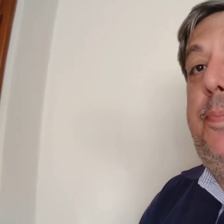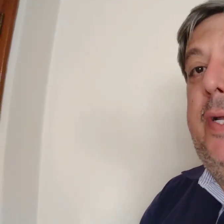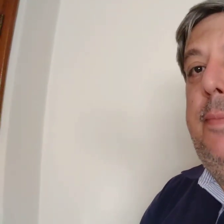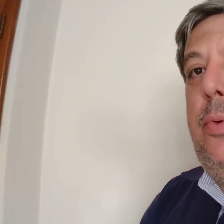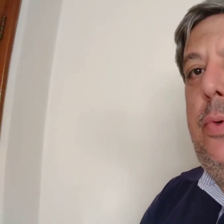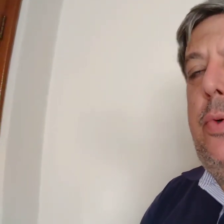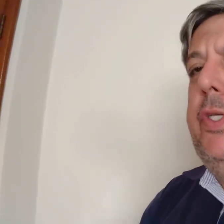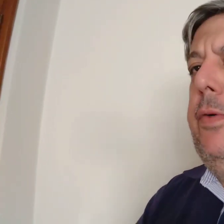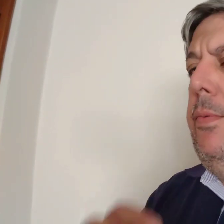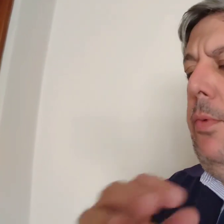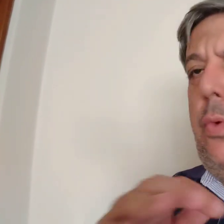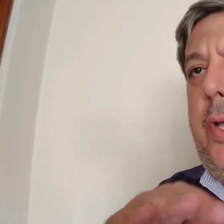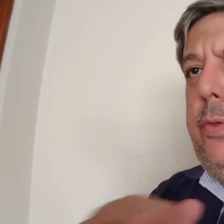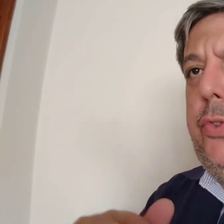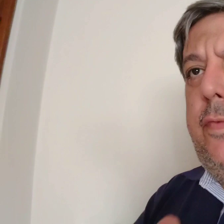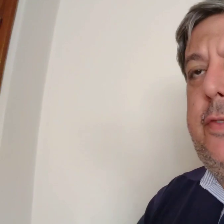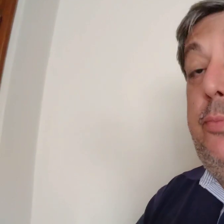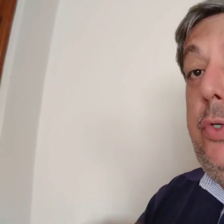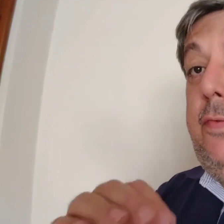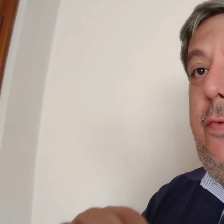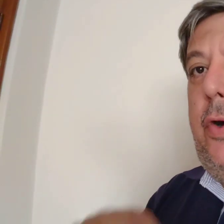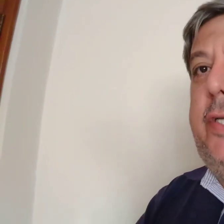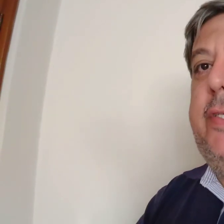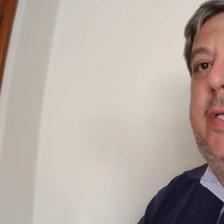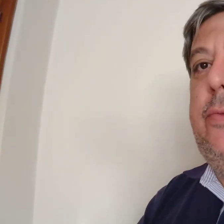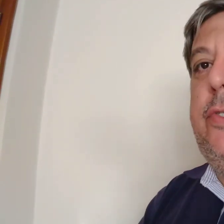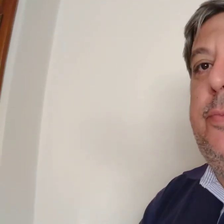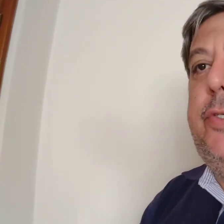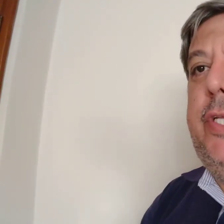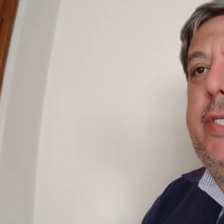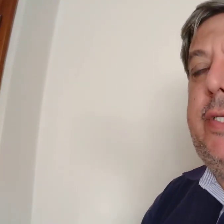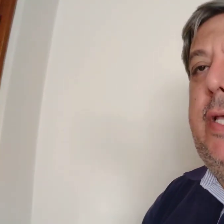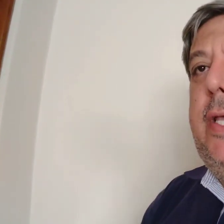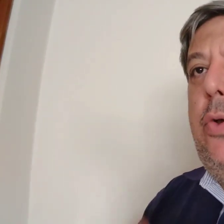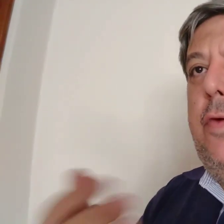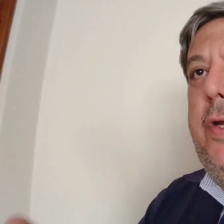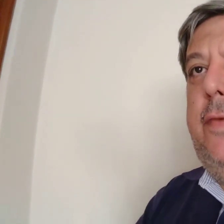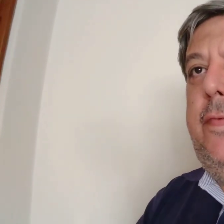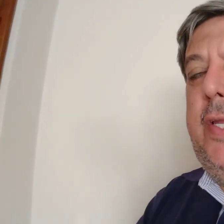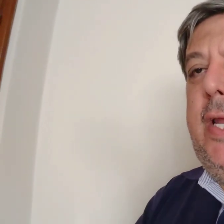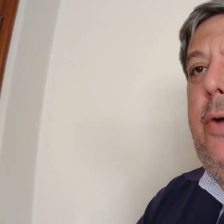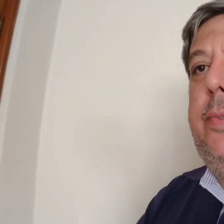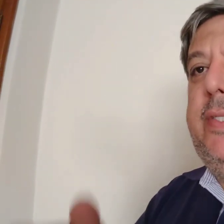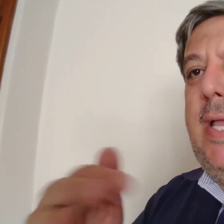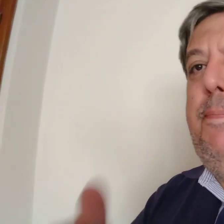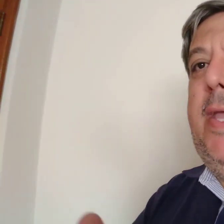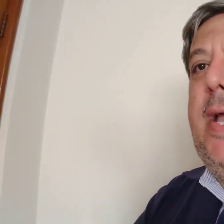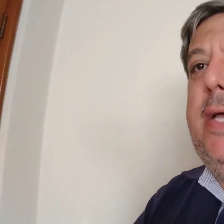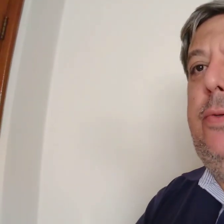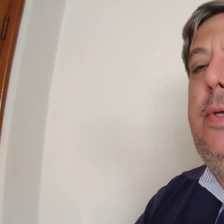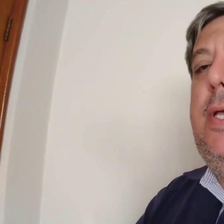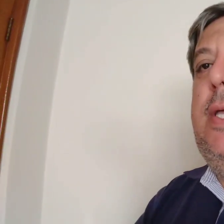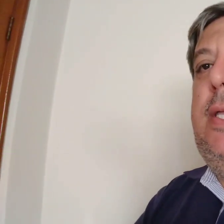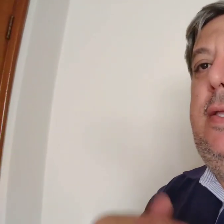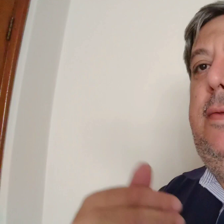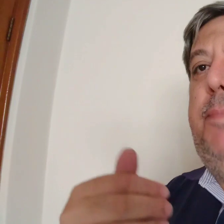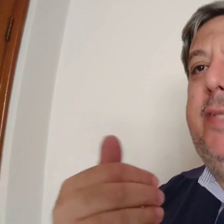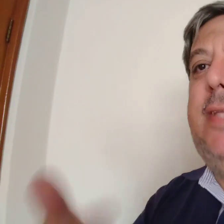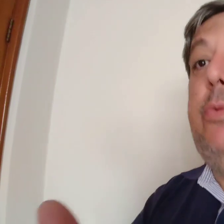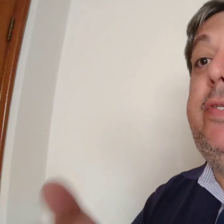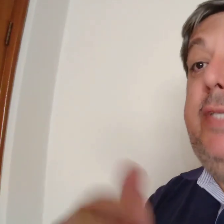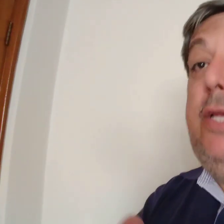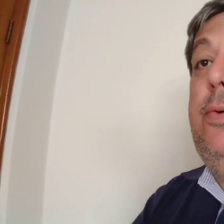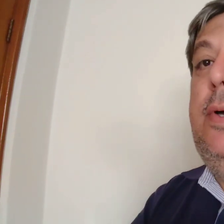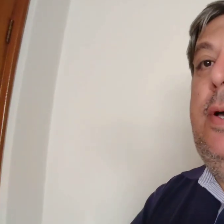no estado do Pernambuco, onde ocorreram chuvas muito fortes aí nos últimos dias, e o governo federal está empenhado